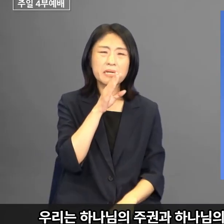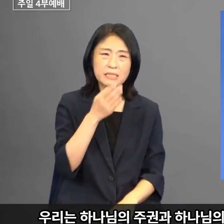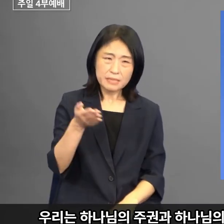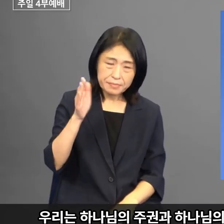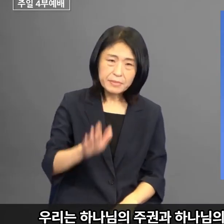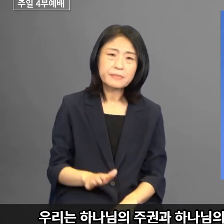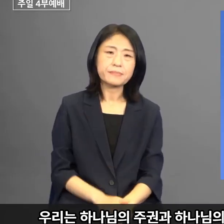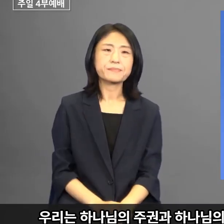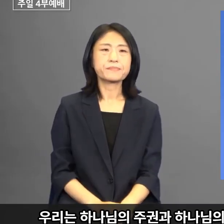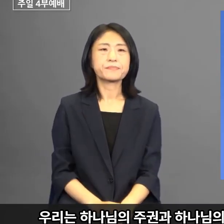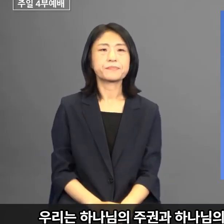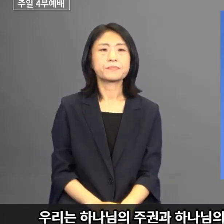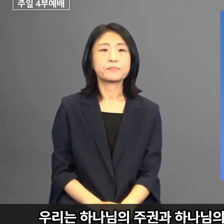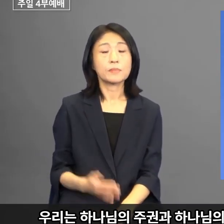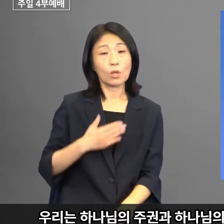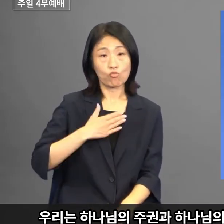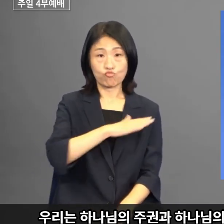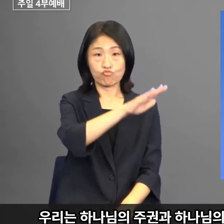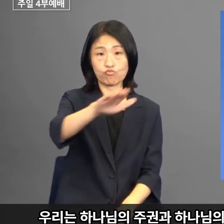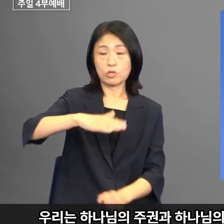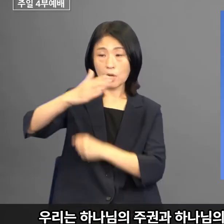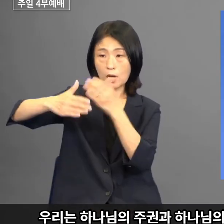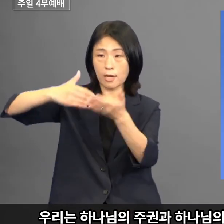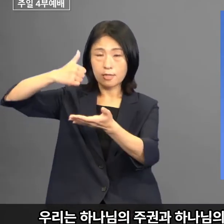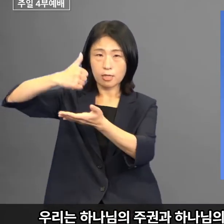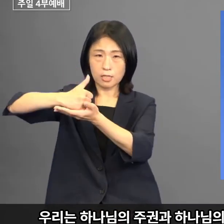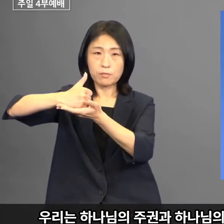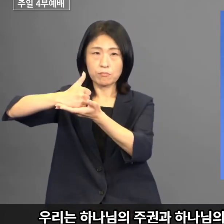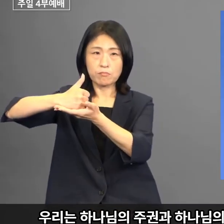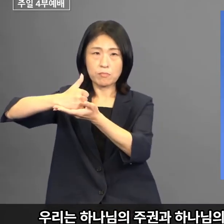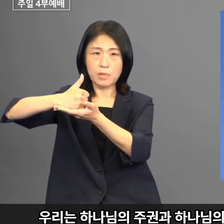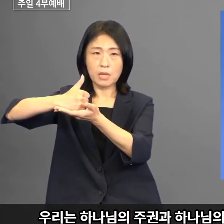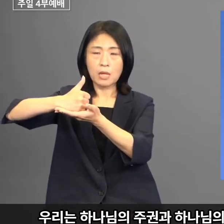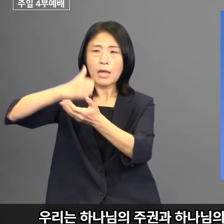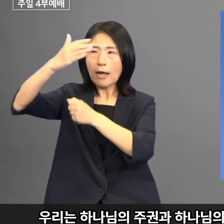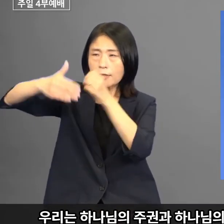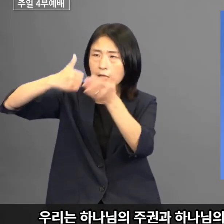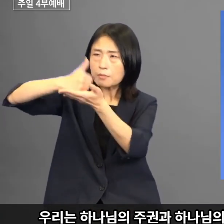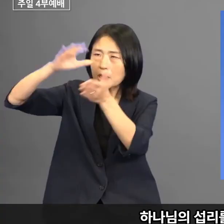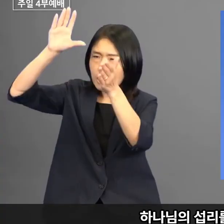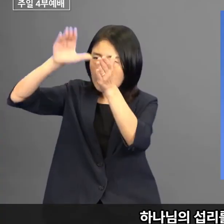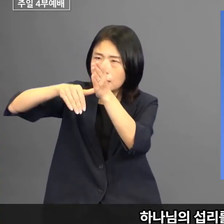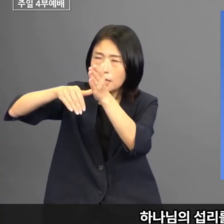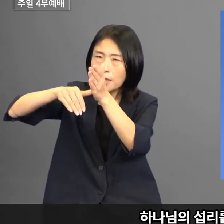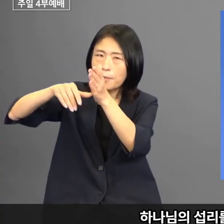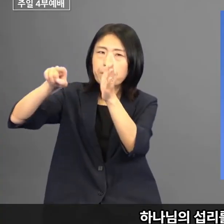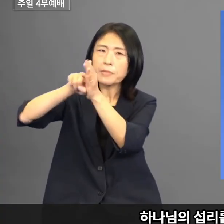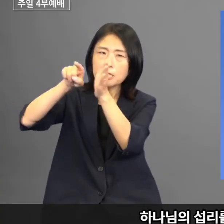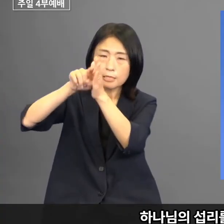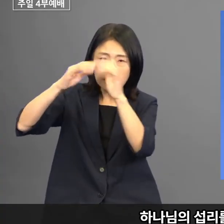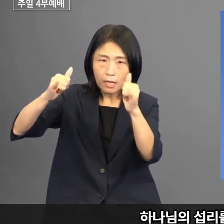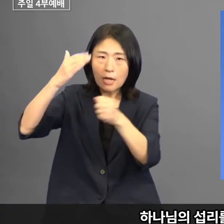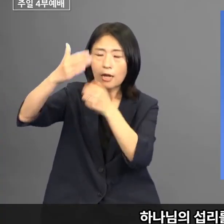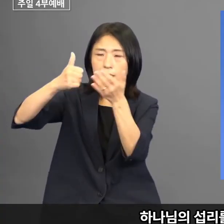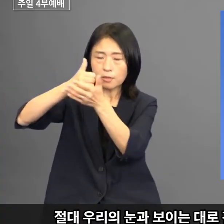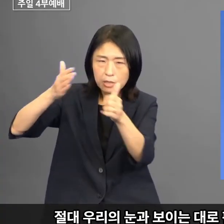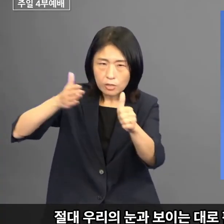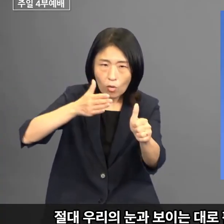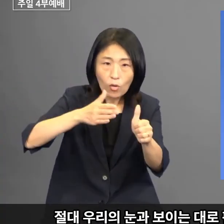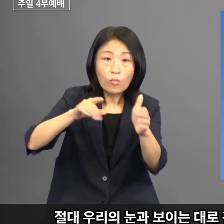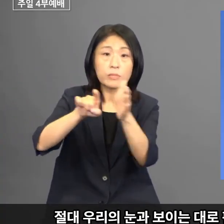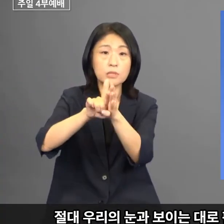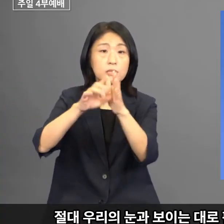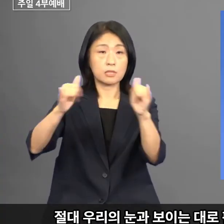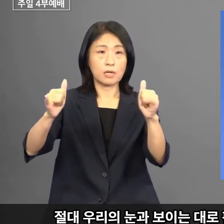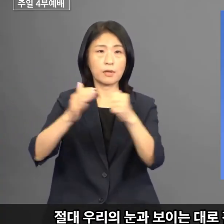우리는 하나님의 주권과 하나님의 시간, 카이로스를 믿는 사람들입니다. 하나님의 섭리를 믿는 사람이에요. 절대